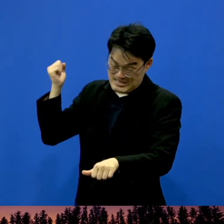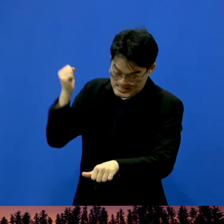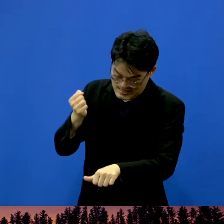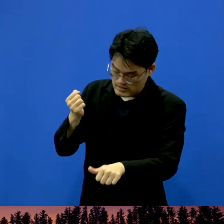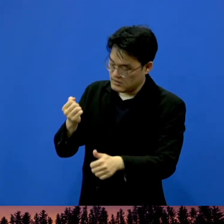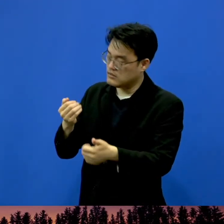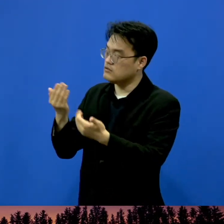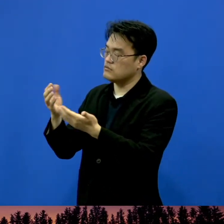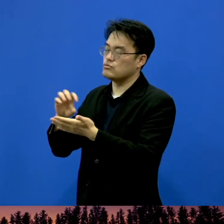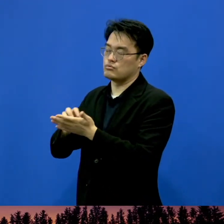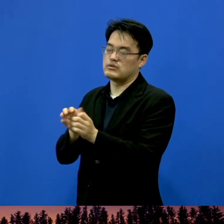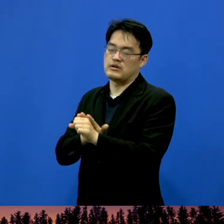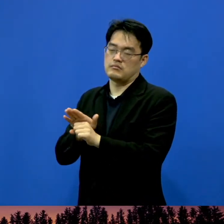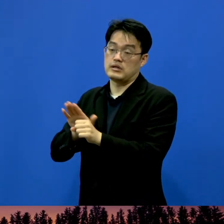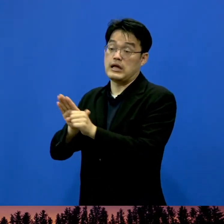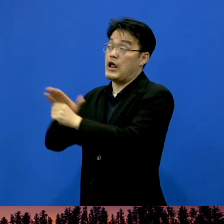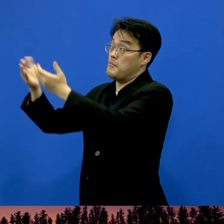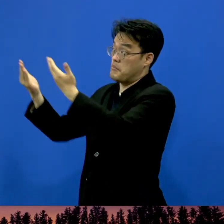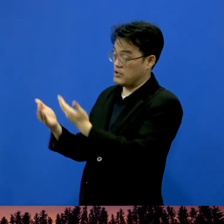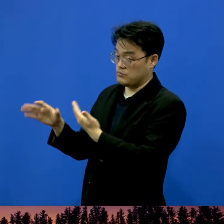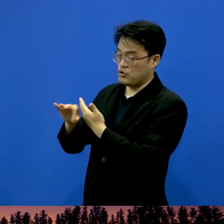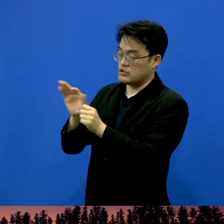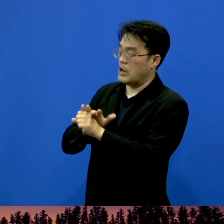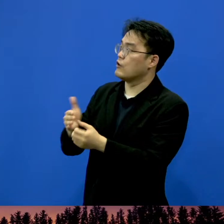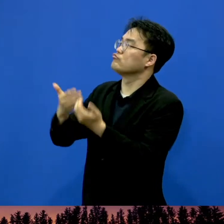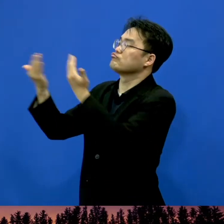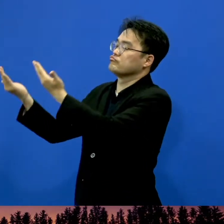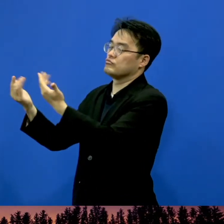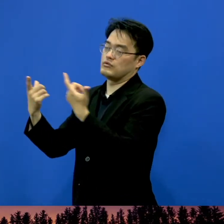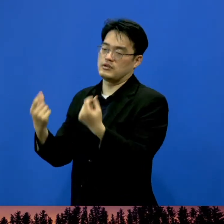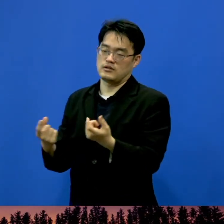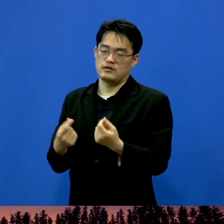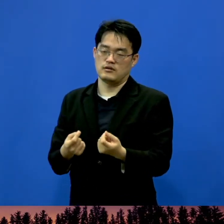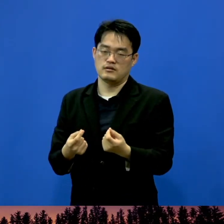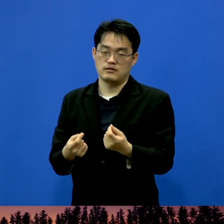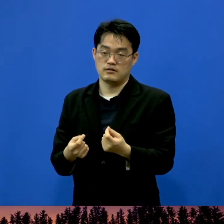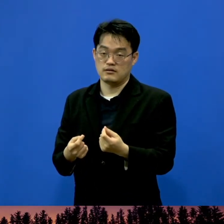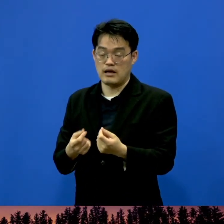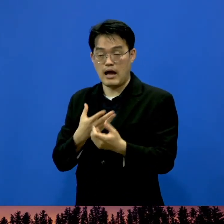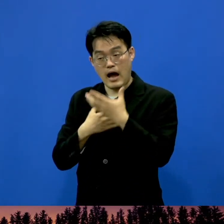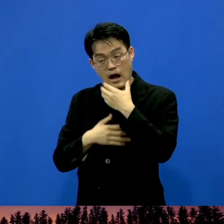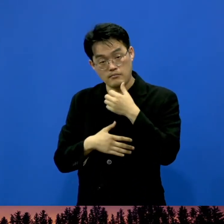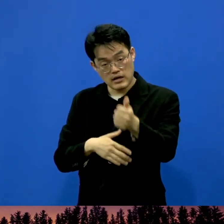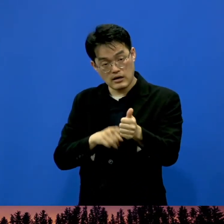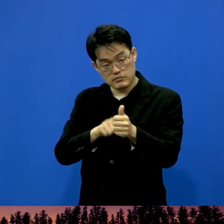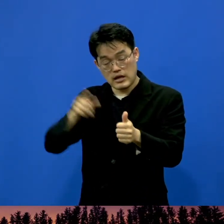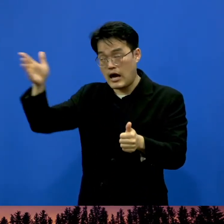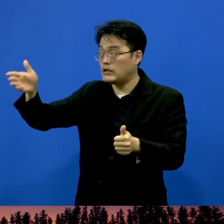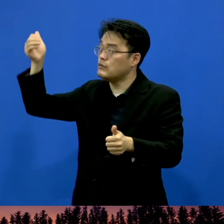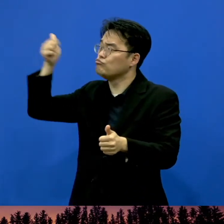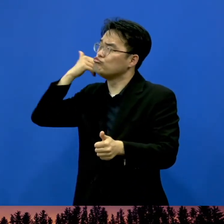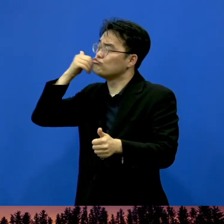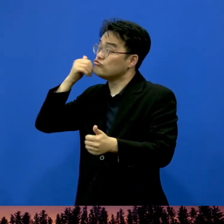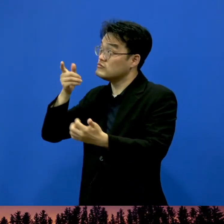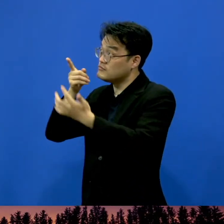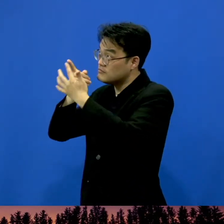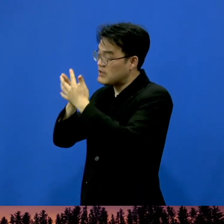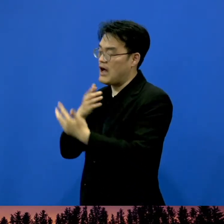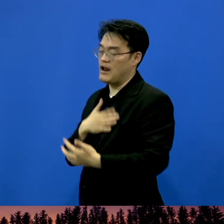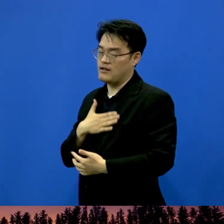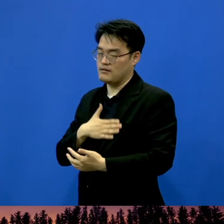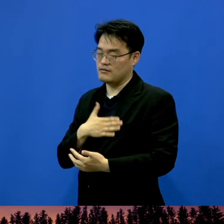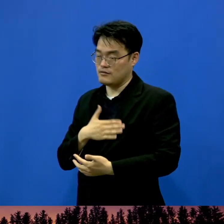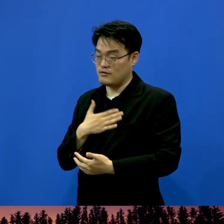받은 사람이 사랑을 하는 겁니다. 아브라함은 하나님이 누구이신지 알았습니다. 그가 아는 하나님은 추상적인 하나님이 아니에요. 구체적으로 경험한